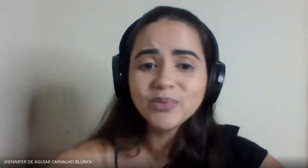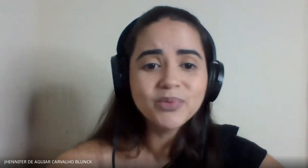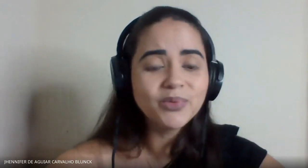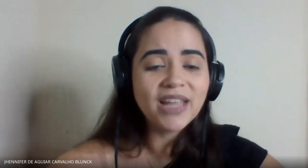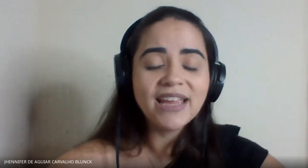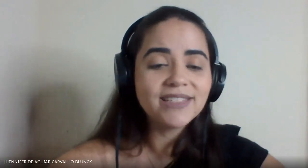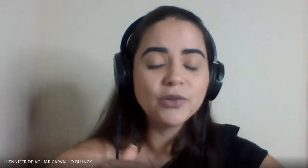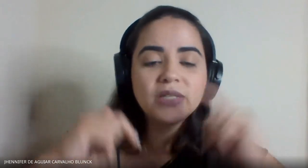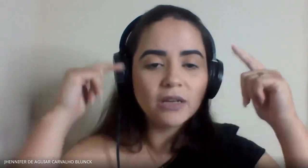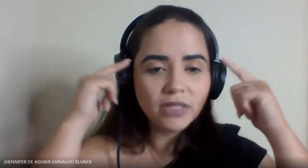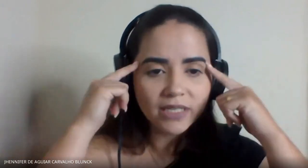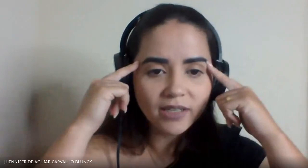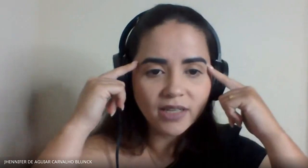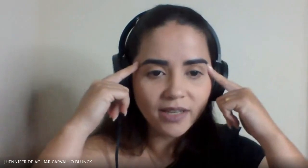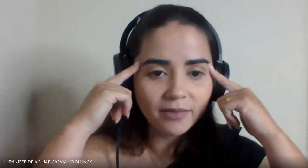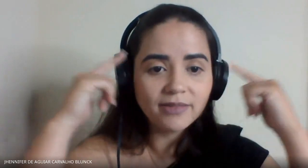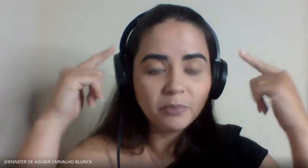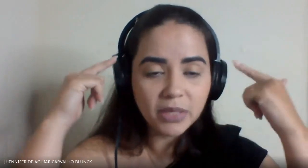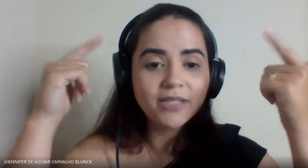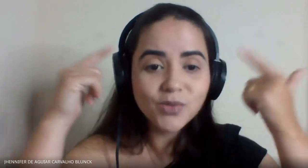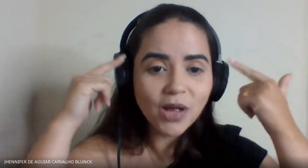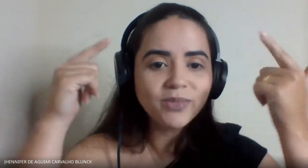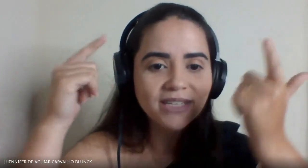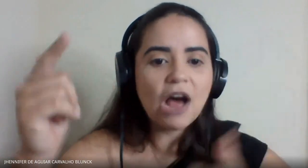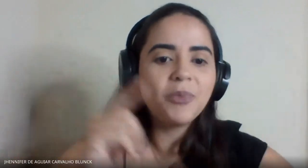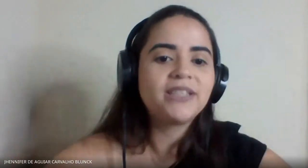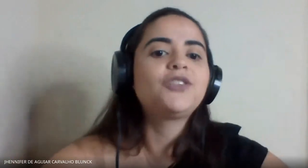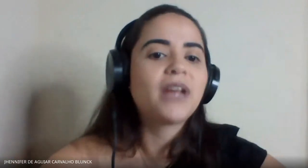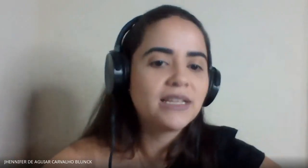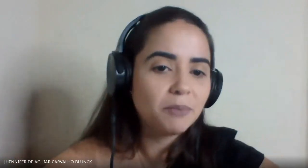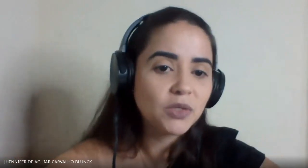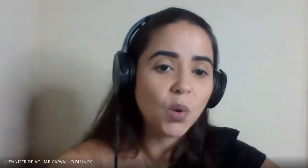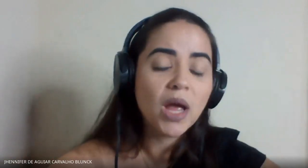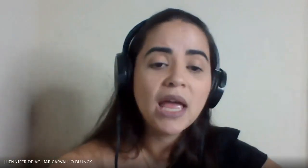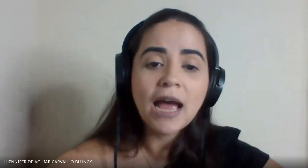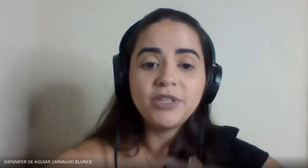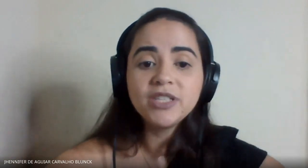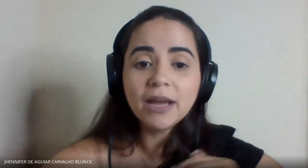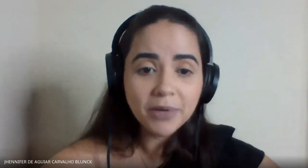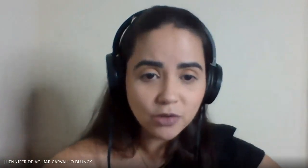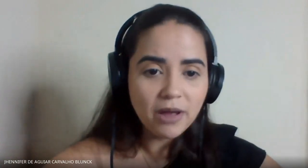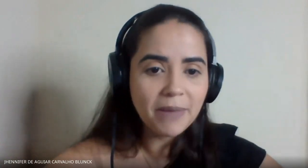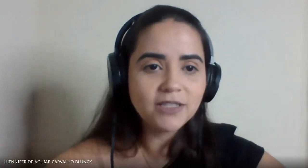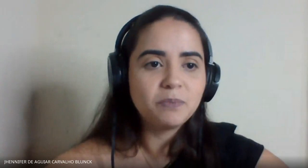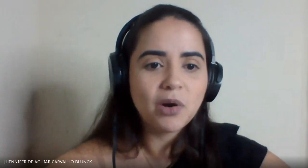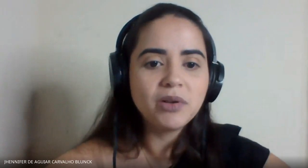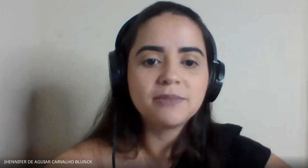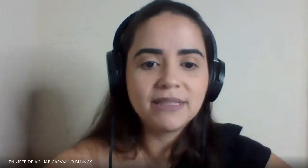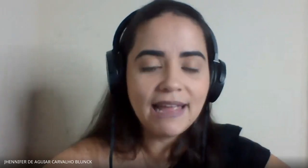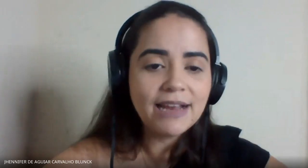eles não têm essa noção assim que preciso dar um sinal para identificar essa pessoa. À medida que a pessoa é